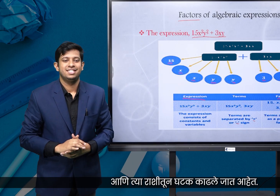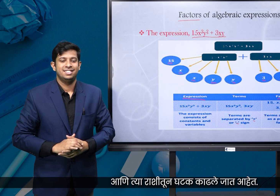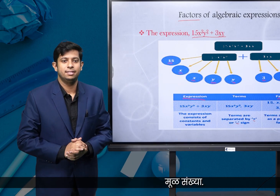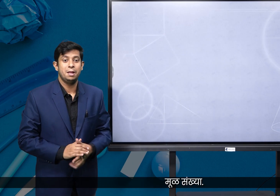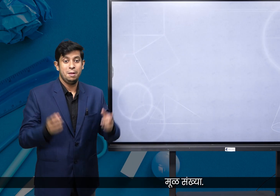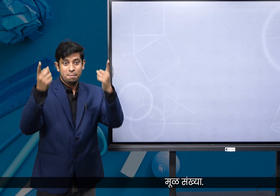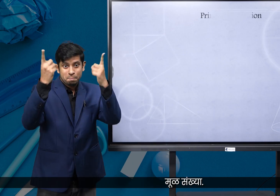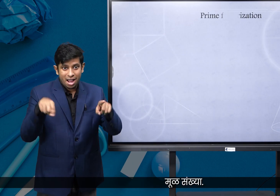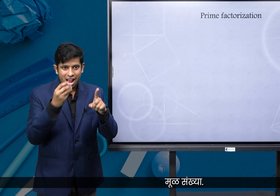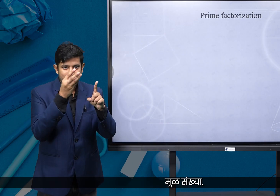मूळ संख्या.